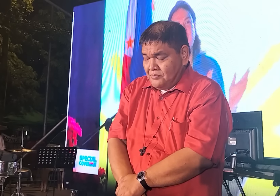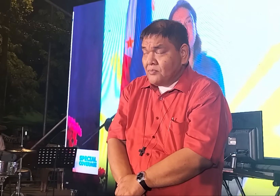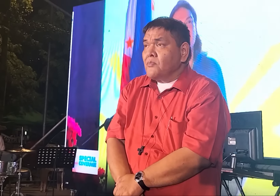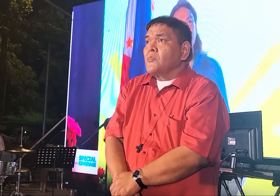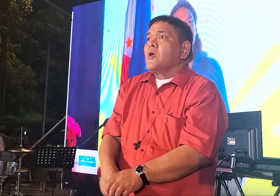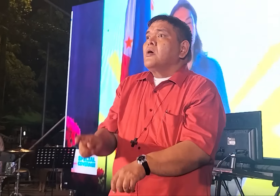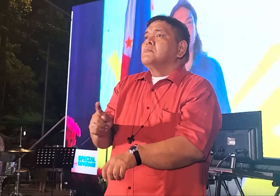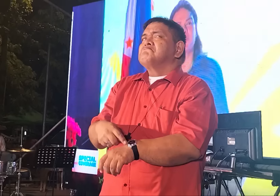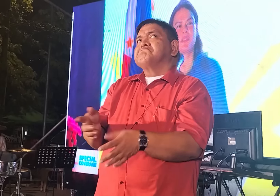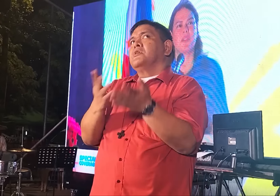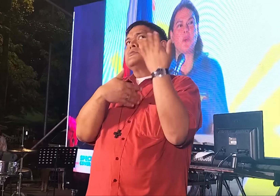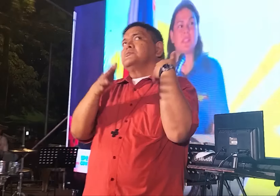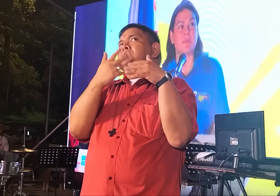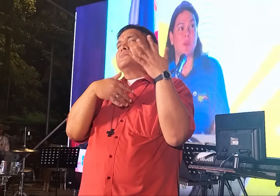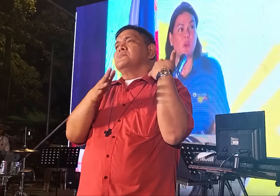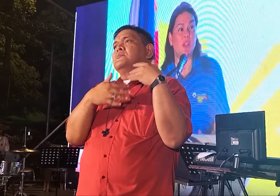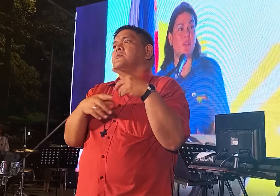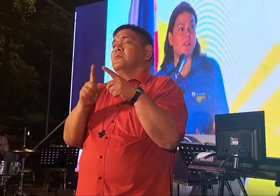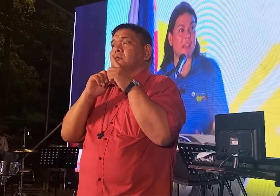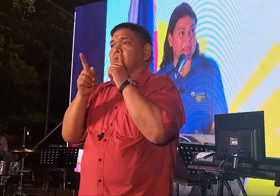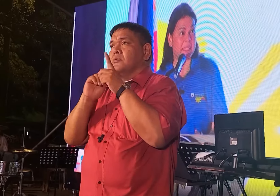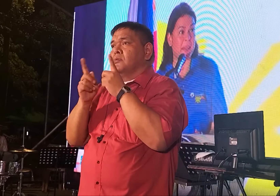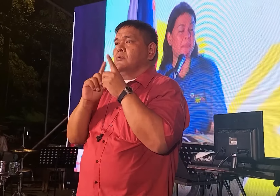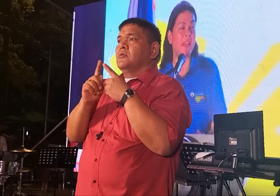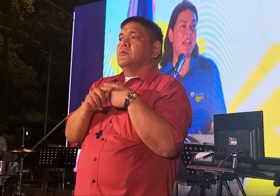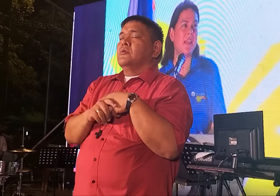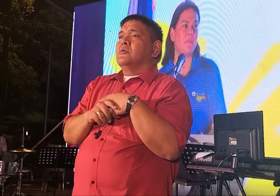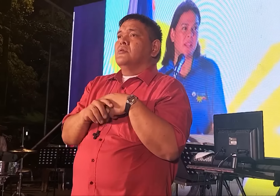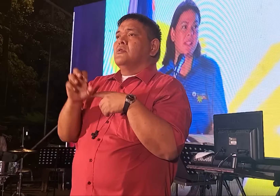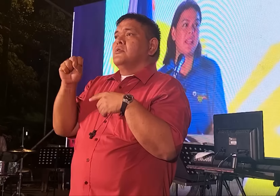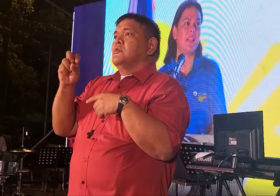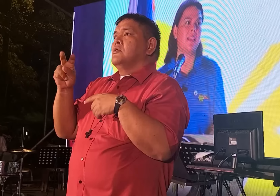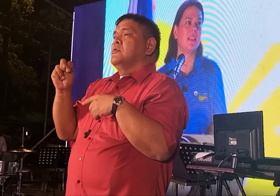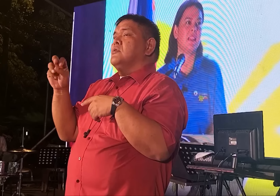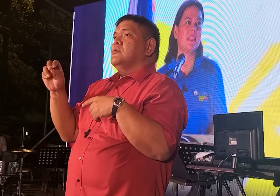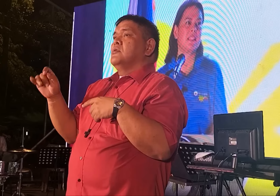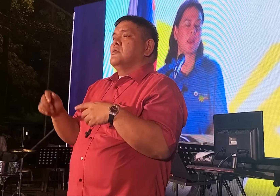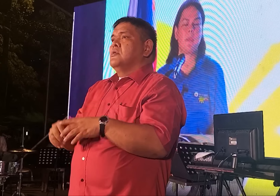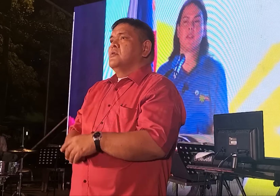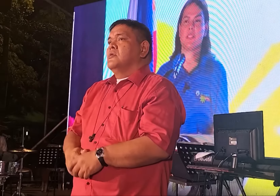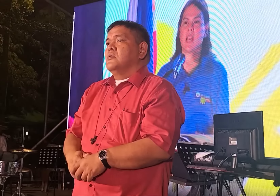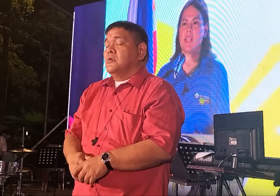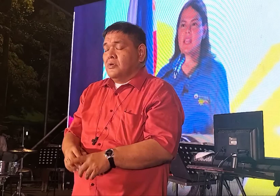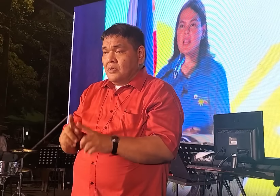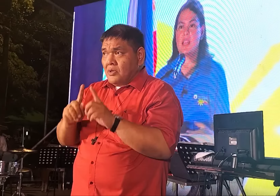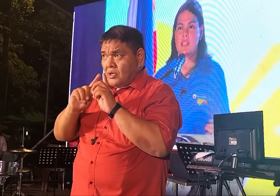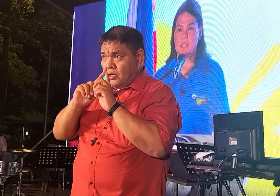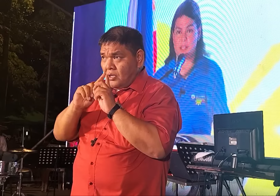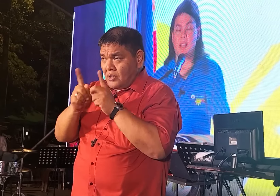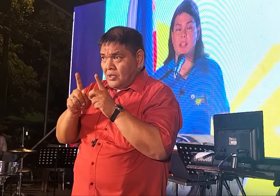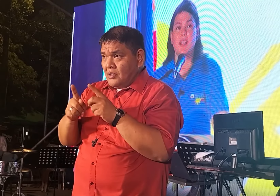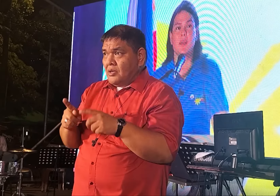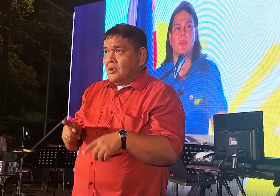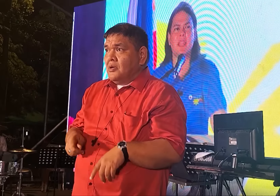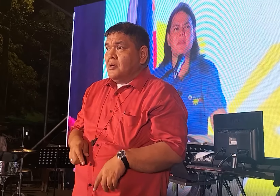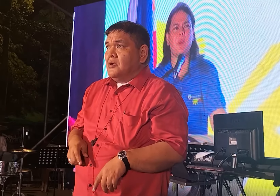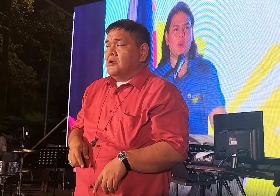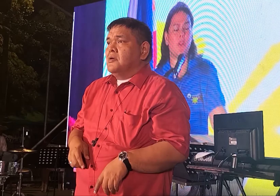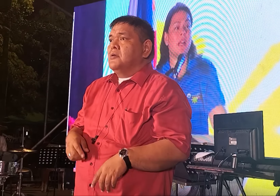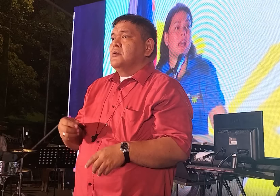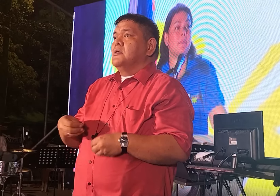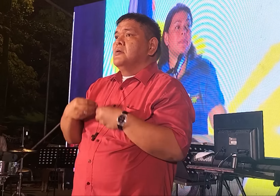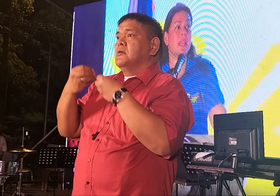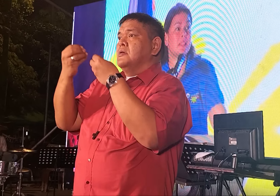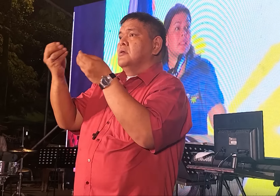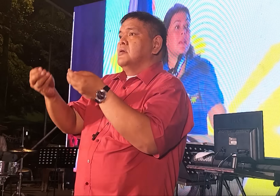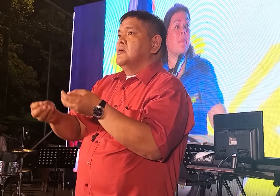Noong isang araw, kausap ko yung SMNI president. Sabi ko sa kanya, "Sir, bigyan mo